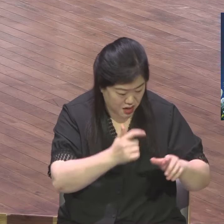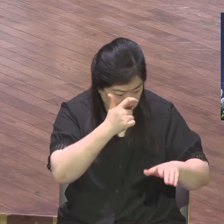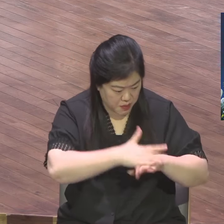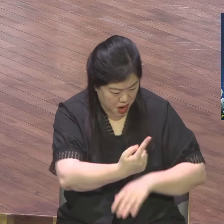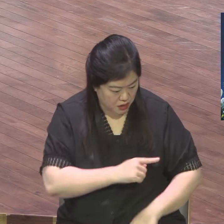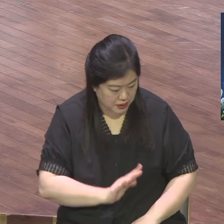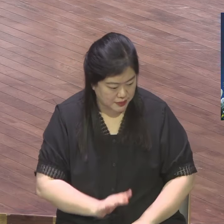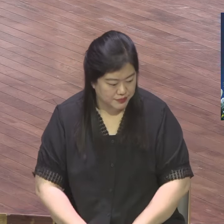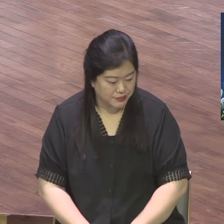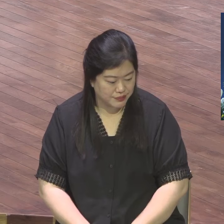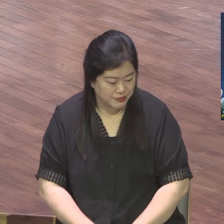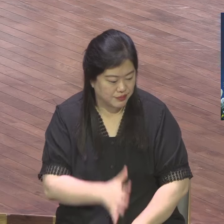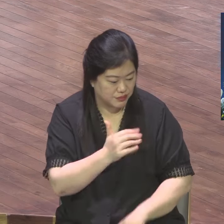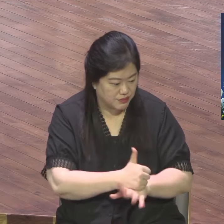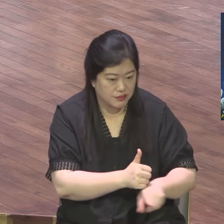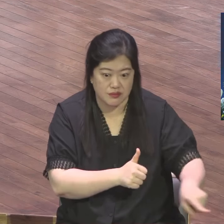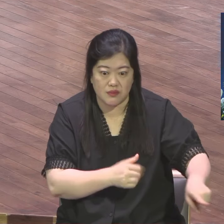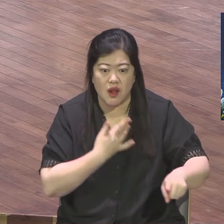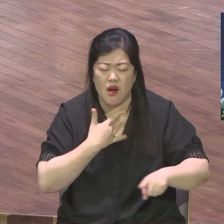다 나와 있잖아요 성경에.